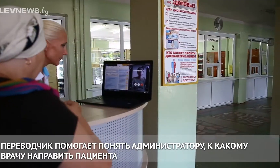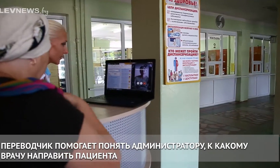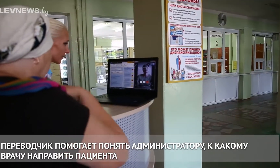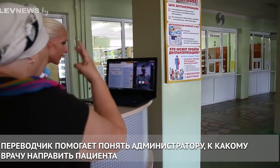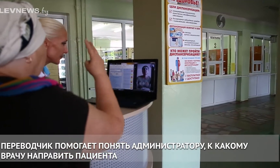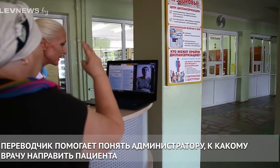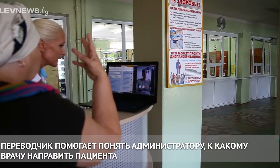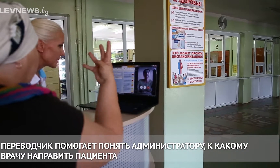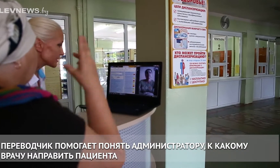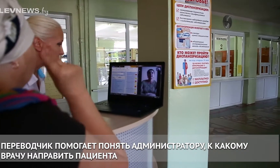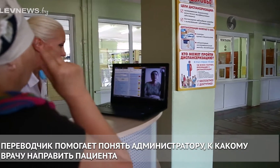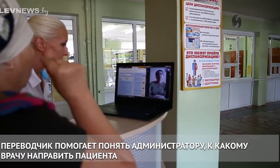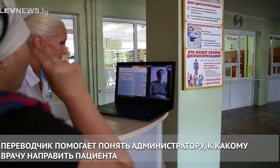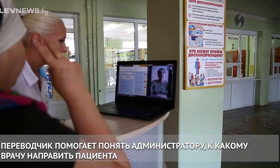помощь. Я поняла. Спасибо.